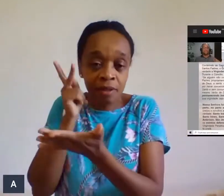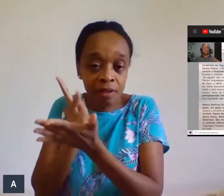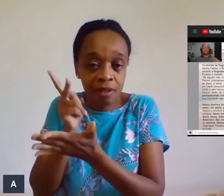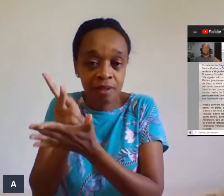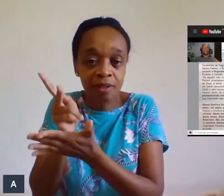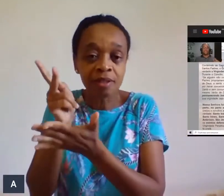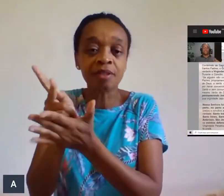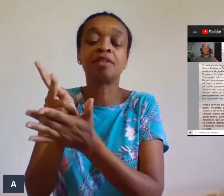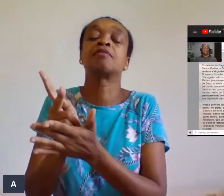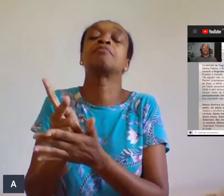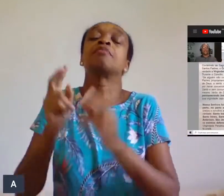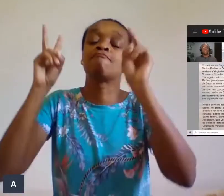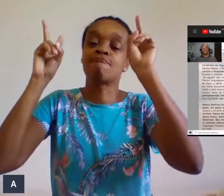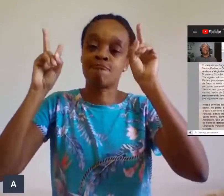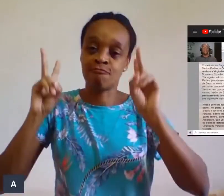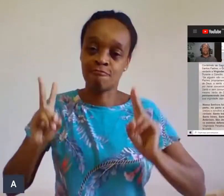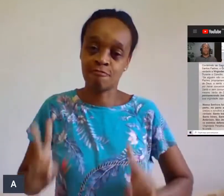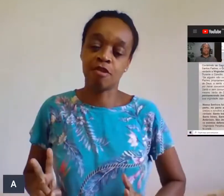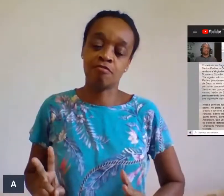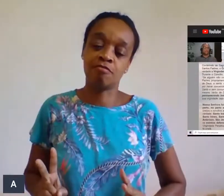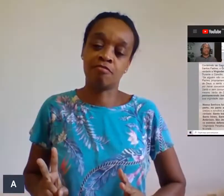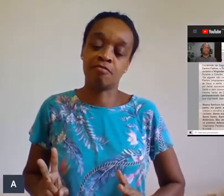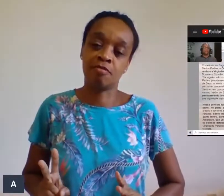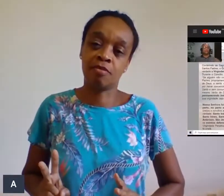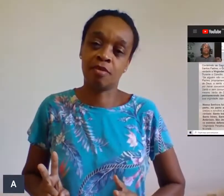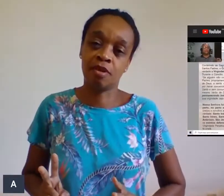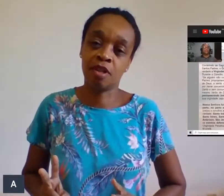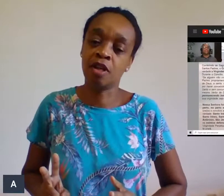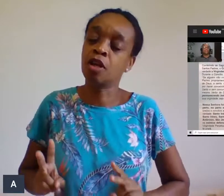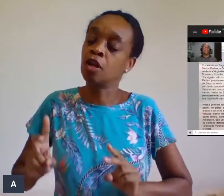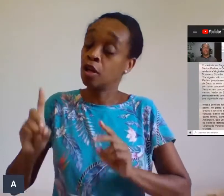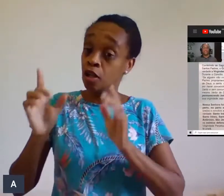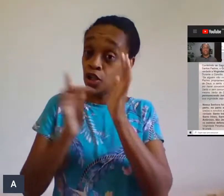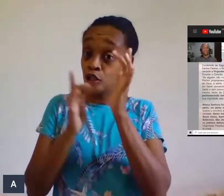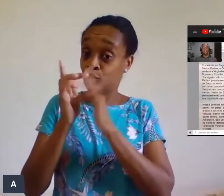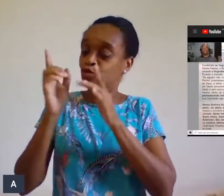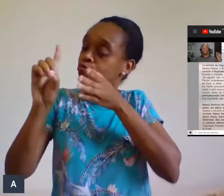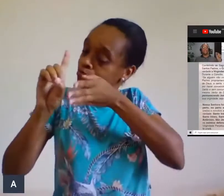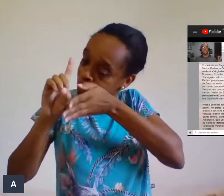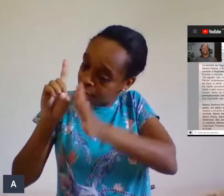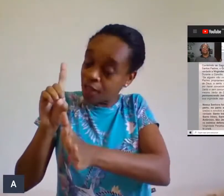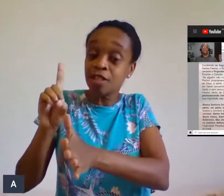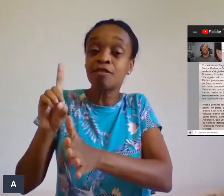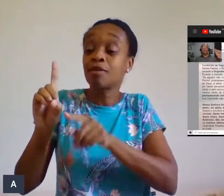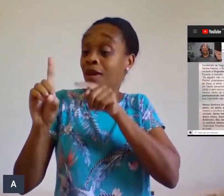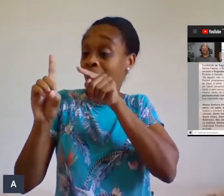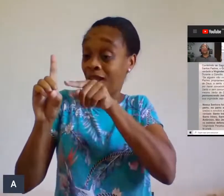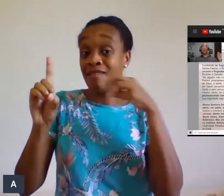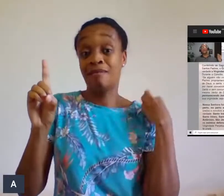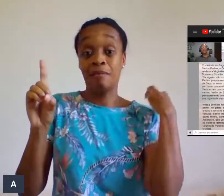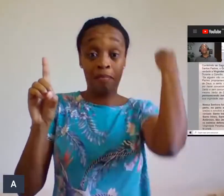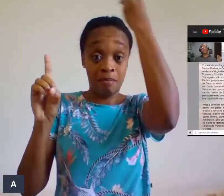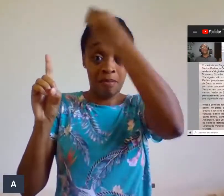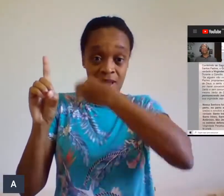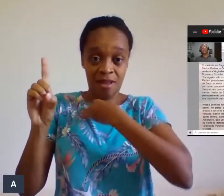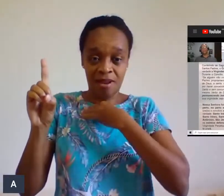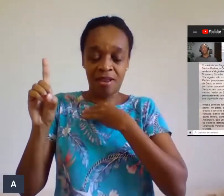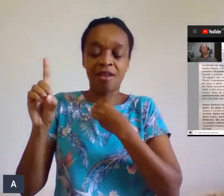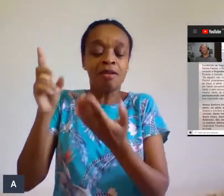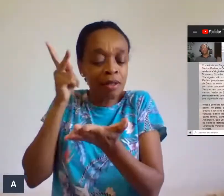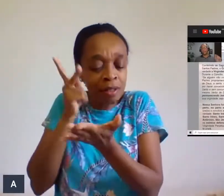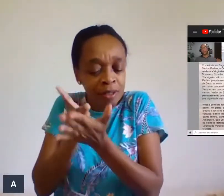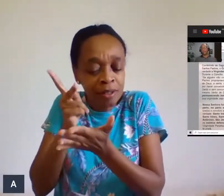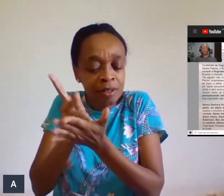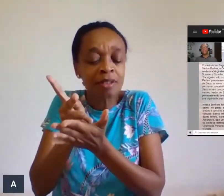permanecendo indestruída, ainda depois do parto, sua virgindade, seja